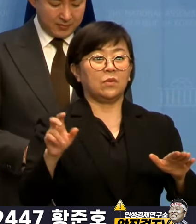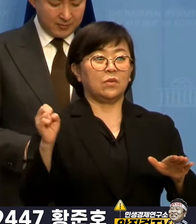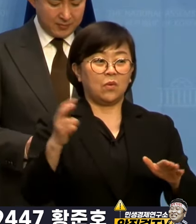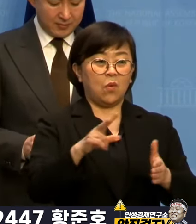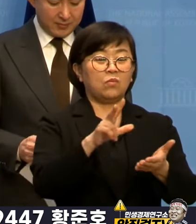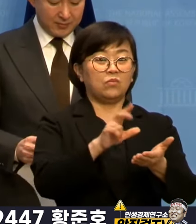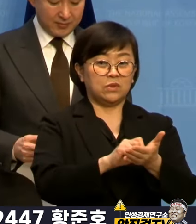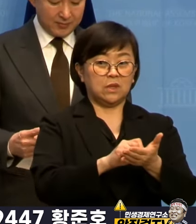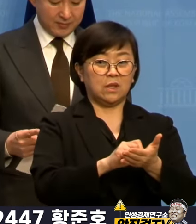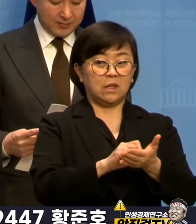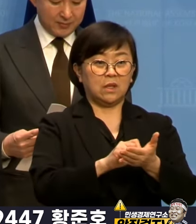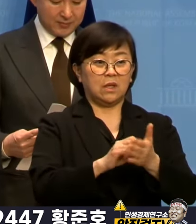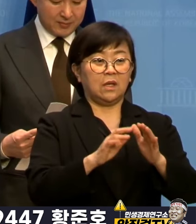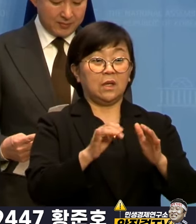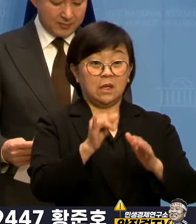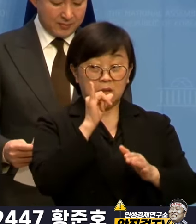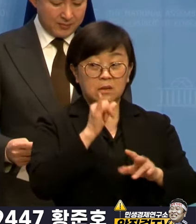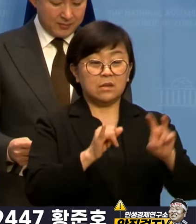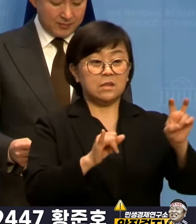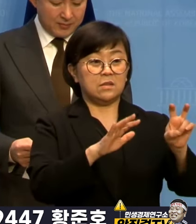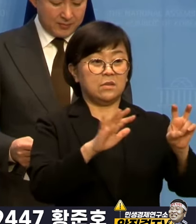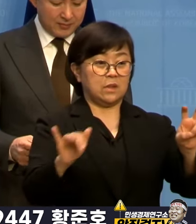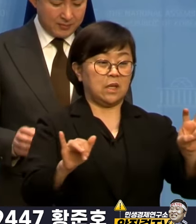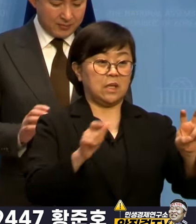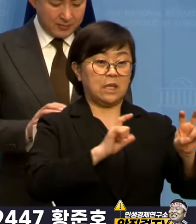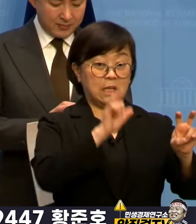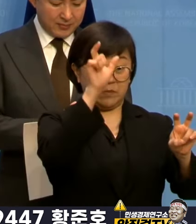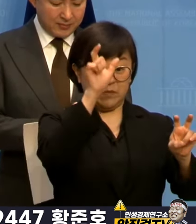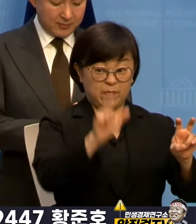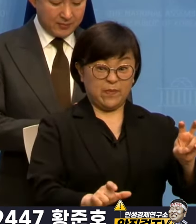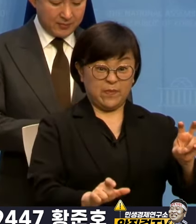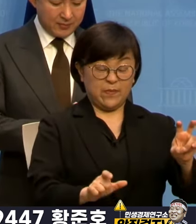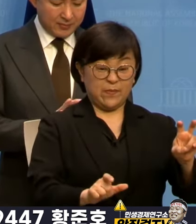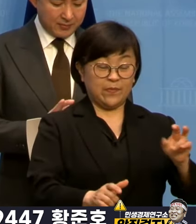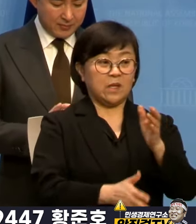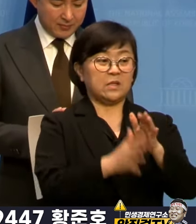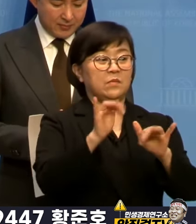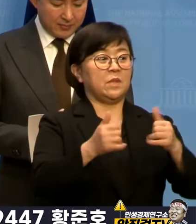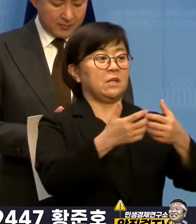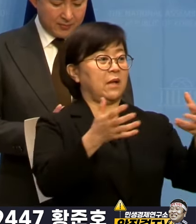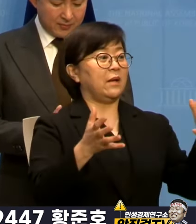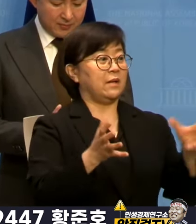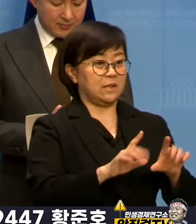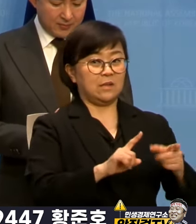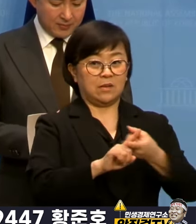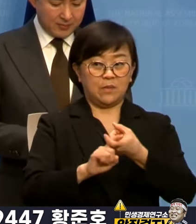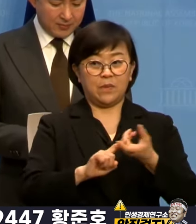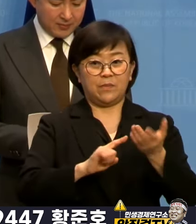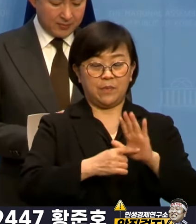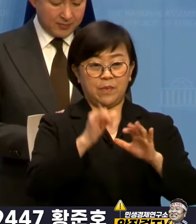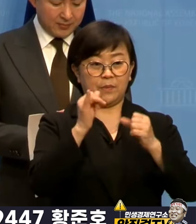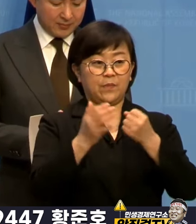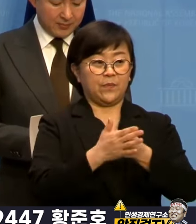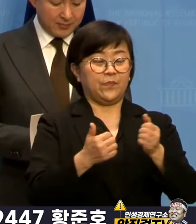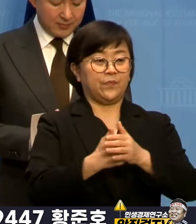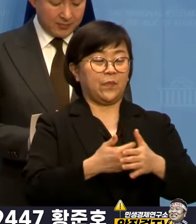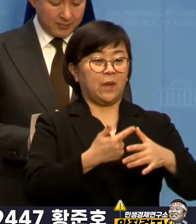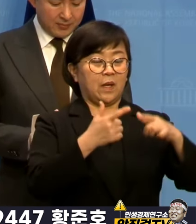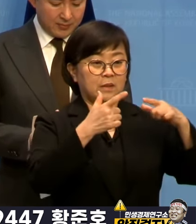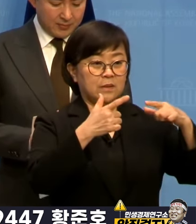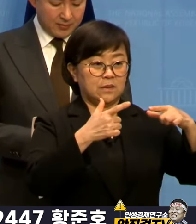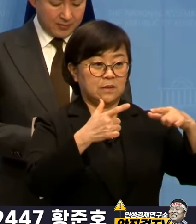된 20명 후보 명단을 저희들이 시민단체를 연합해서 발표하게 됐습니다. 특히